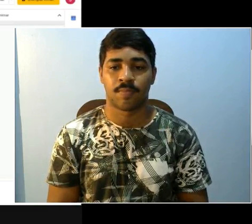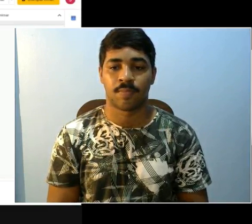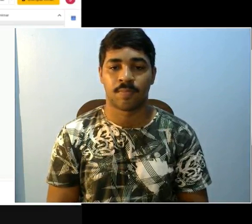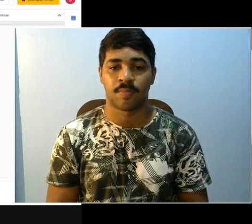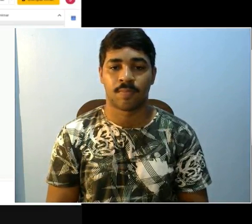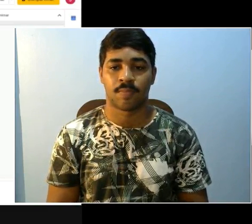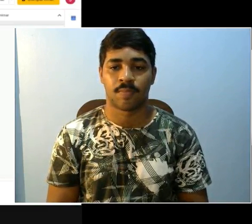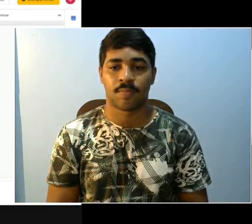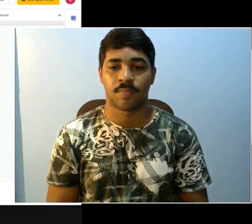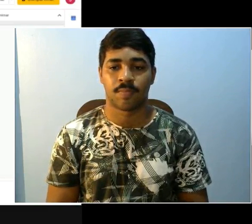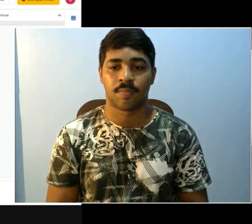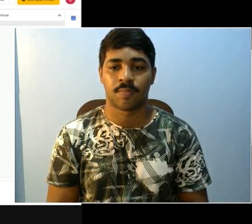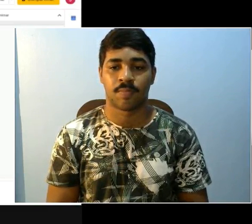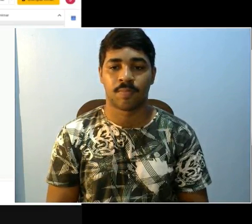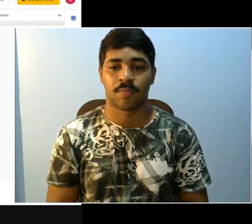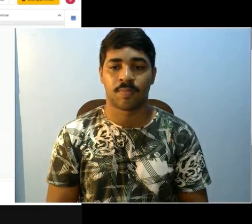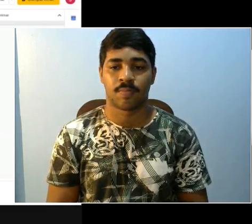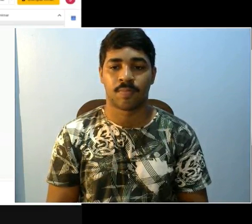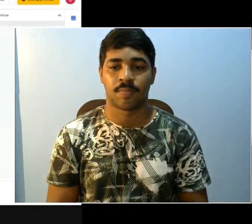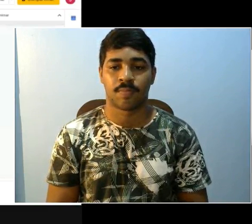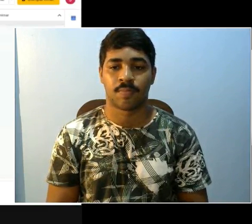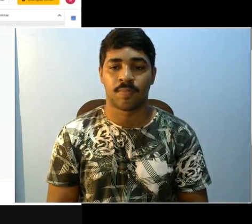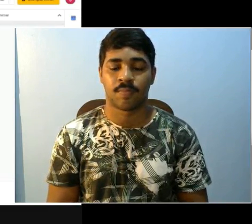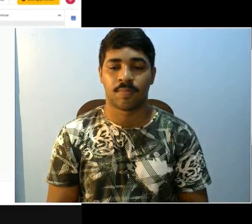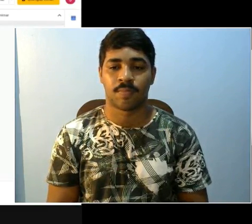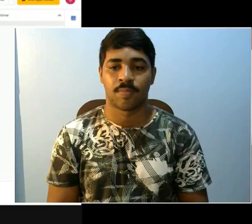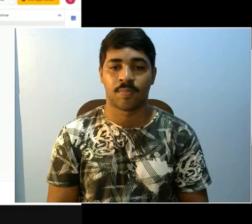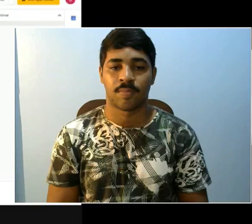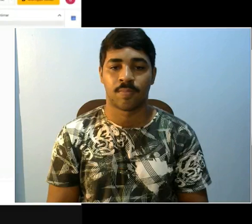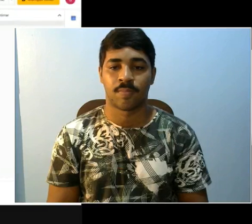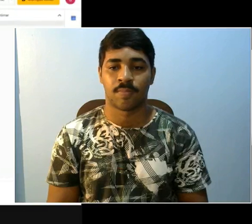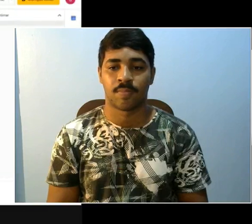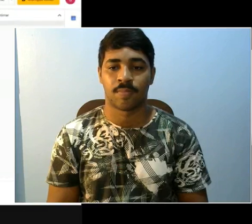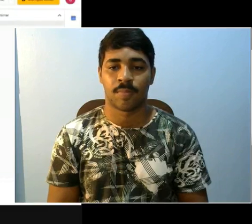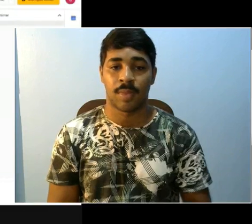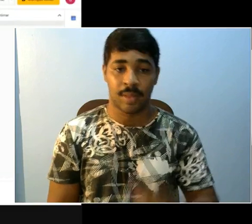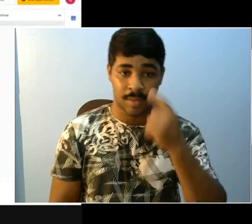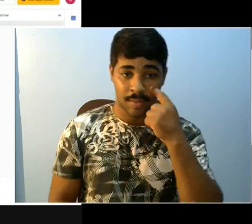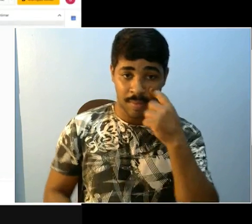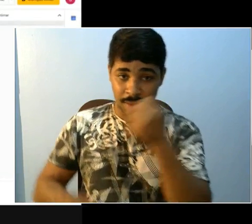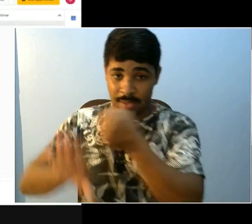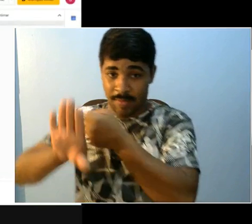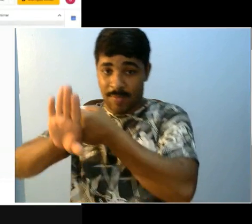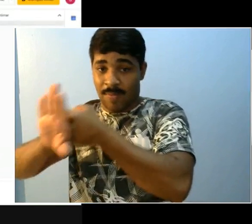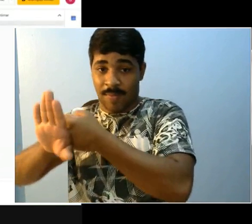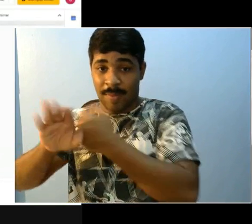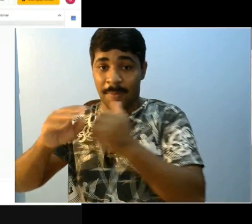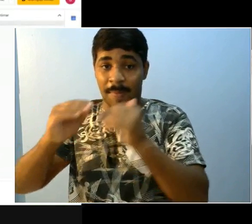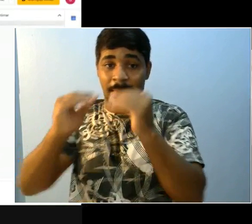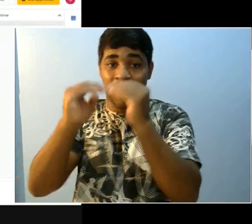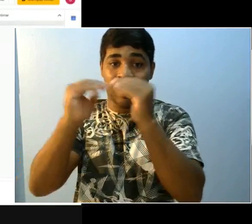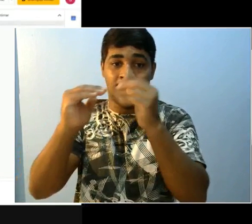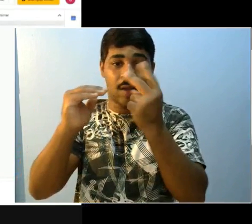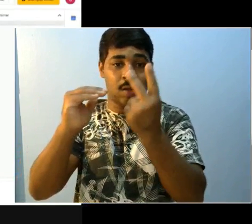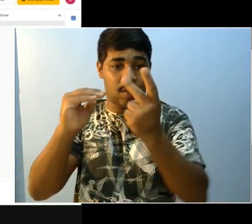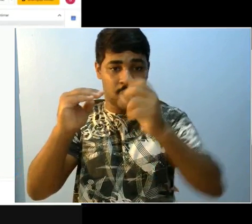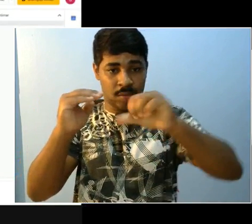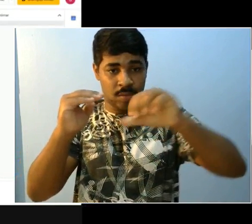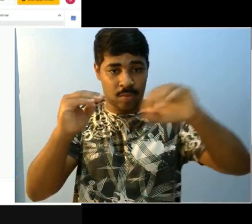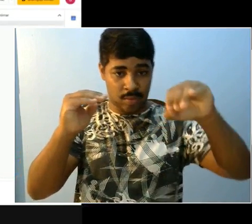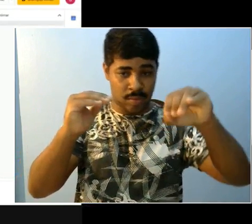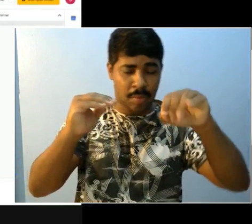tem que saber o seguinte, essa força é maior do que 2.900, igual a 2.900